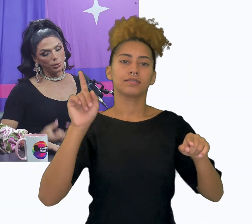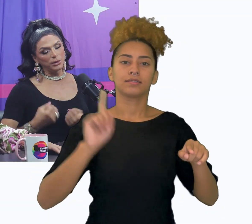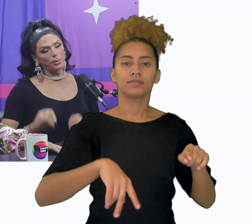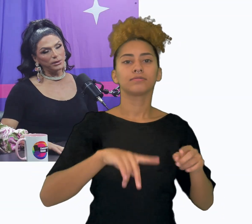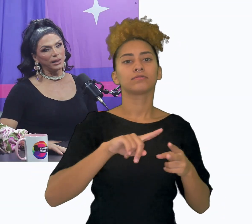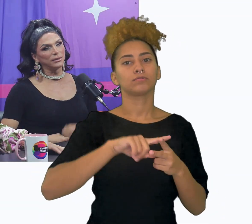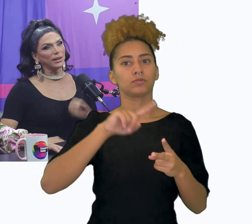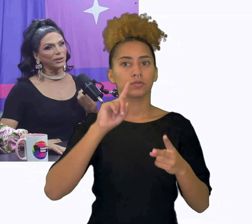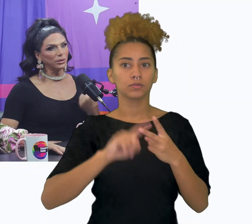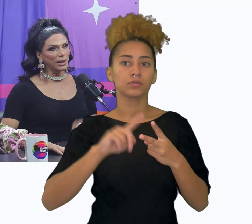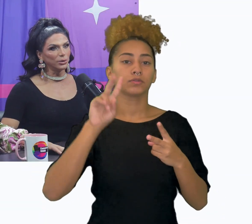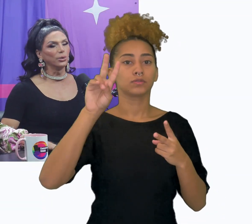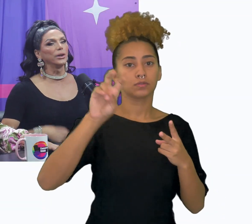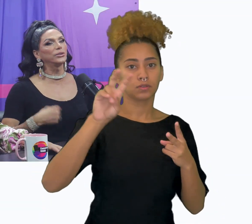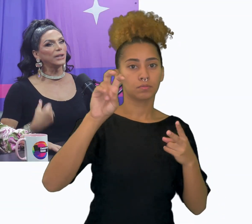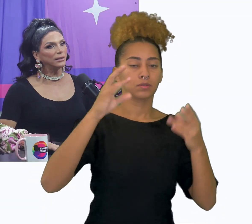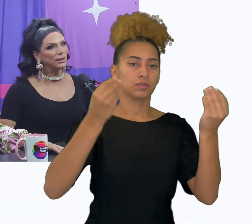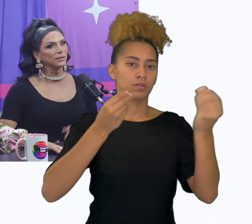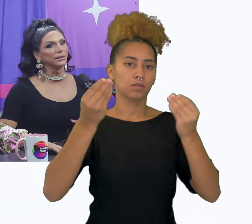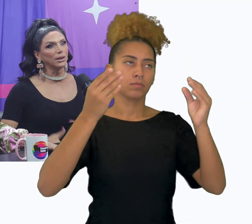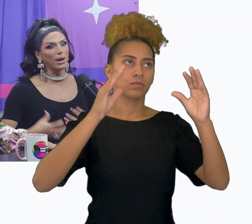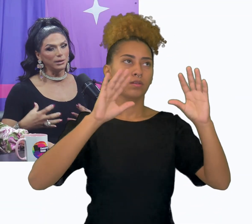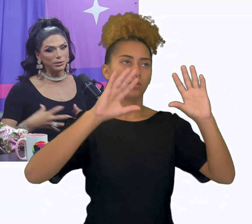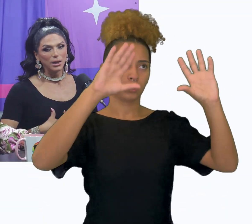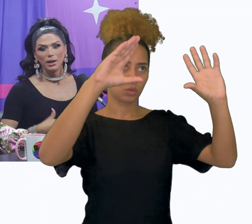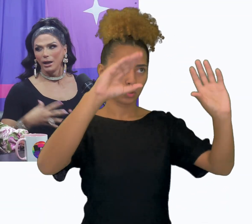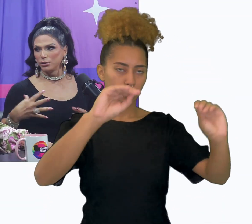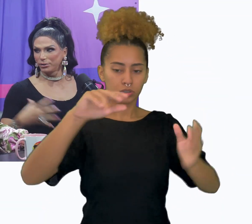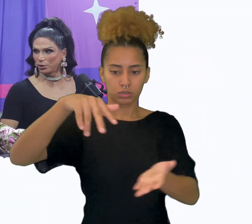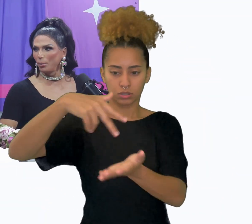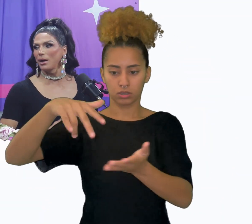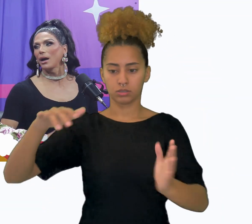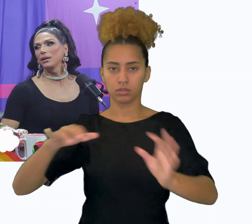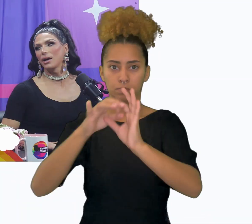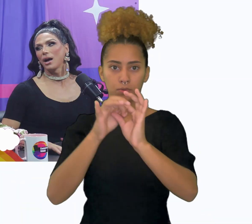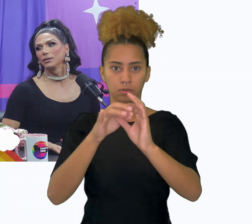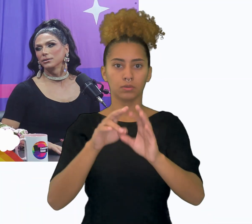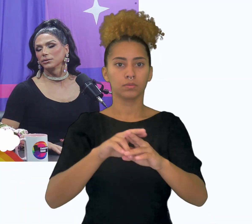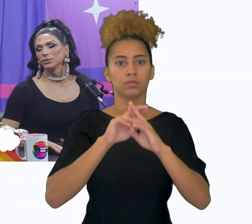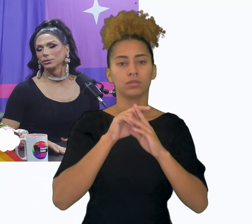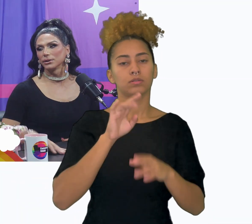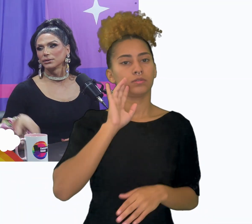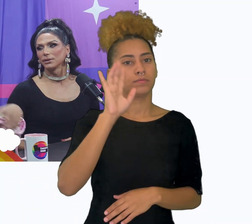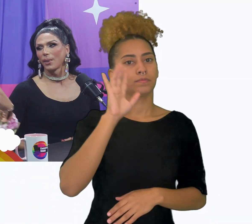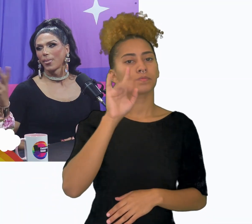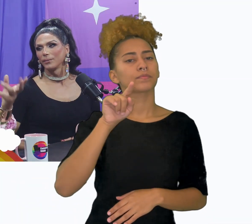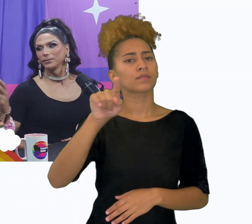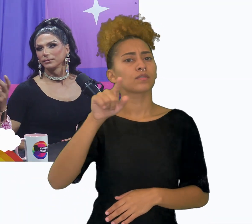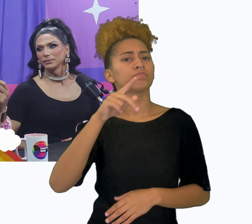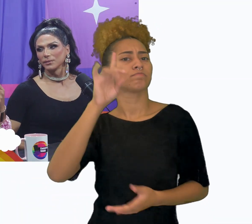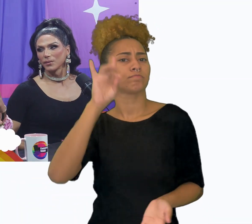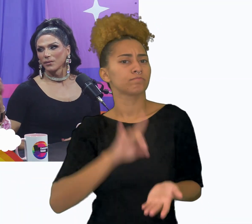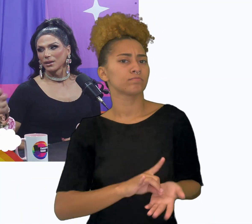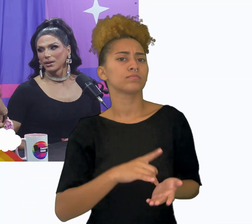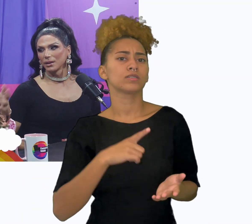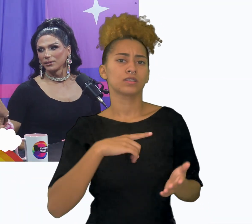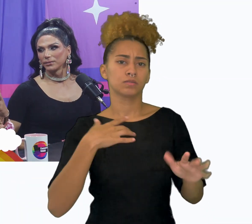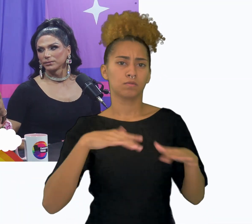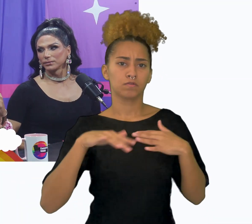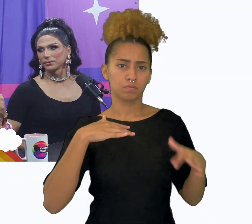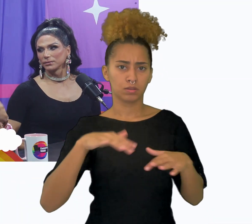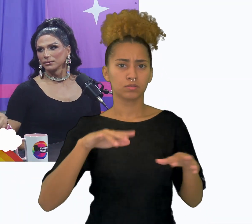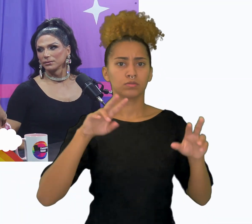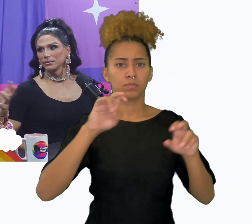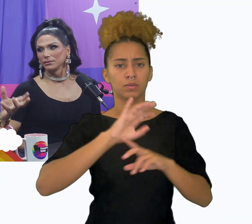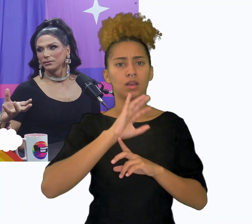essas duas potências, a questão da noite e da dança. Então, a gente soube aliar isso. Isso foi tão forte nesse movimento da